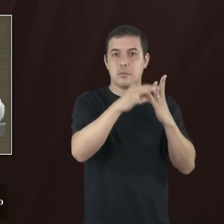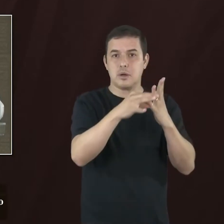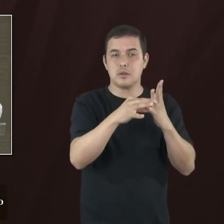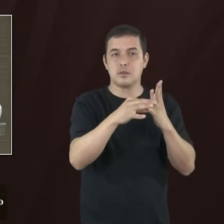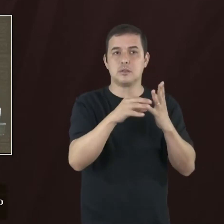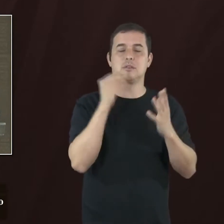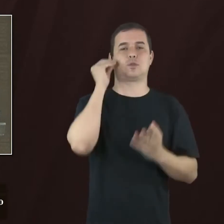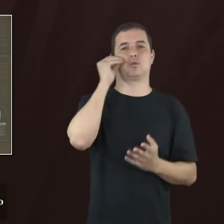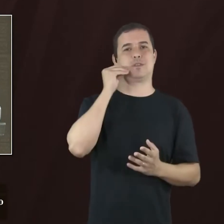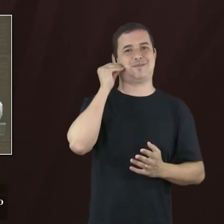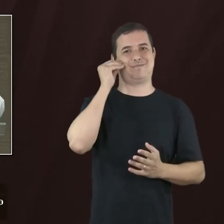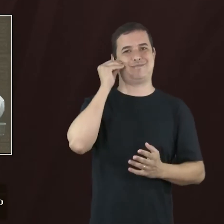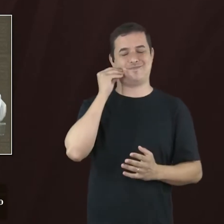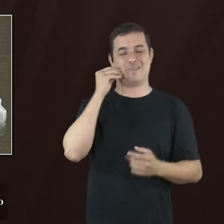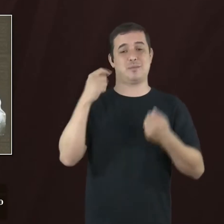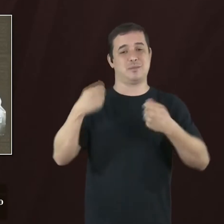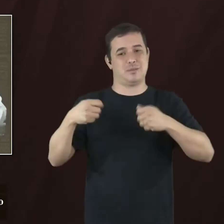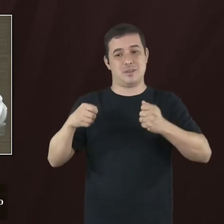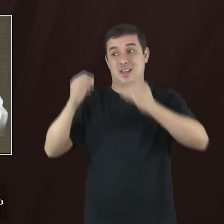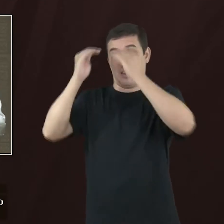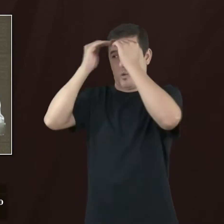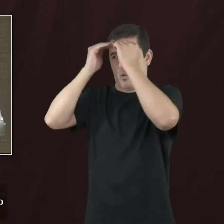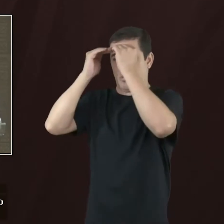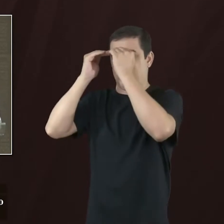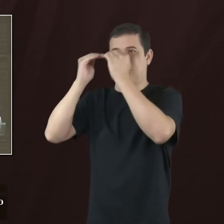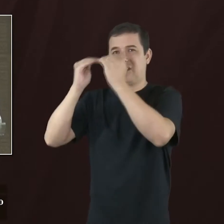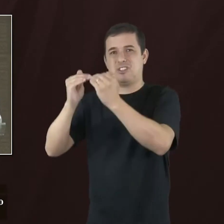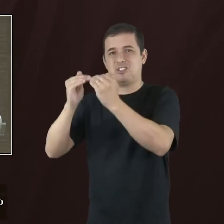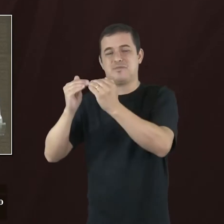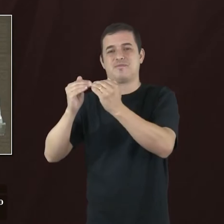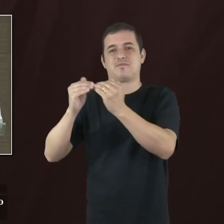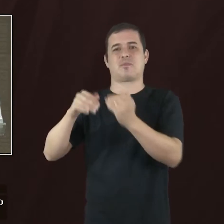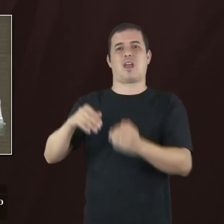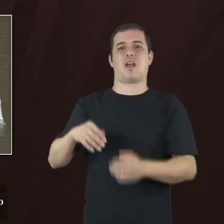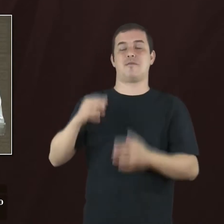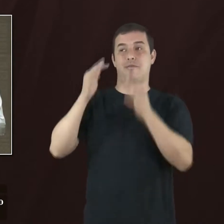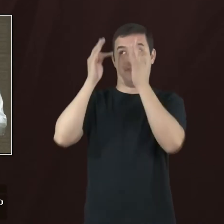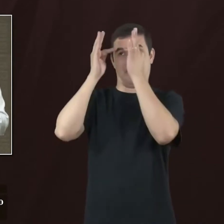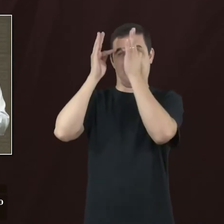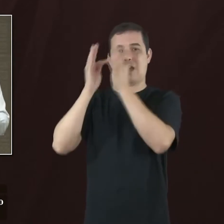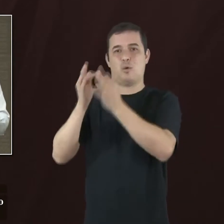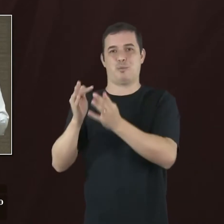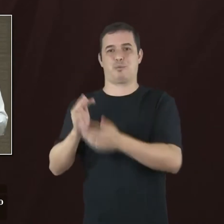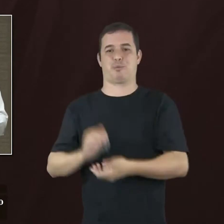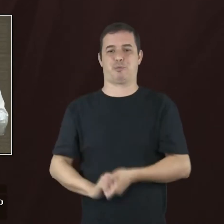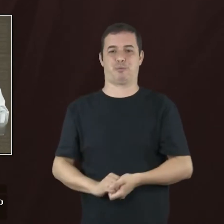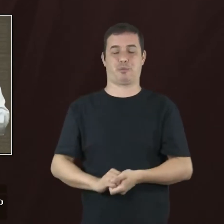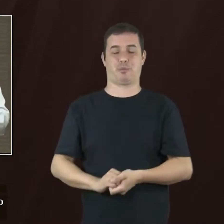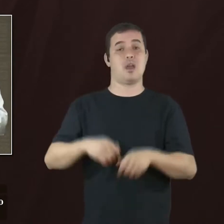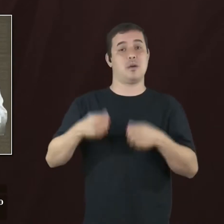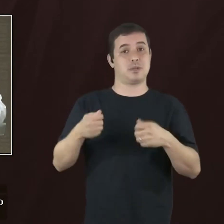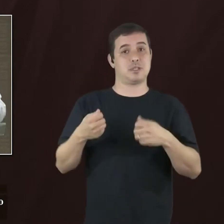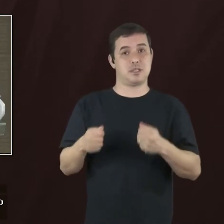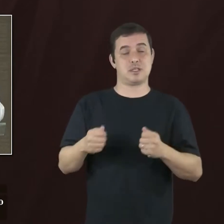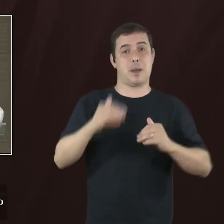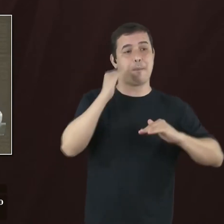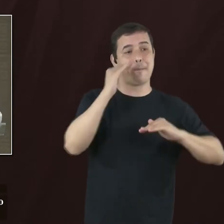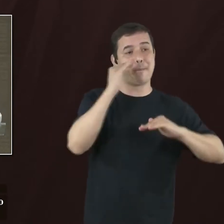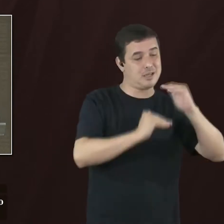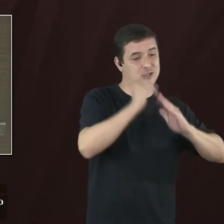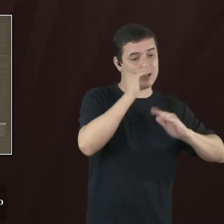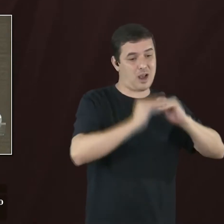ser diligente. Vamos ser diligentes em cima da palavra, e tem que ter um resultado. O resultado é que o